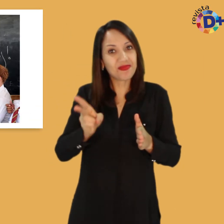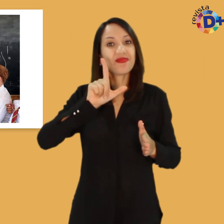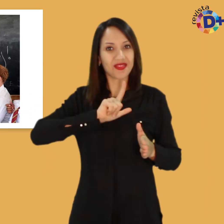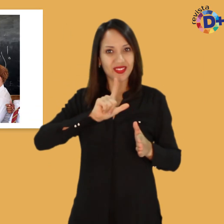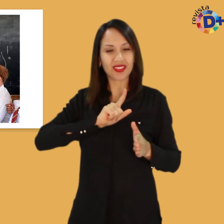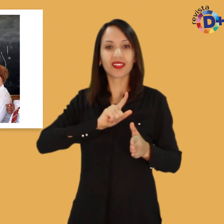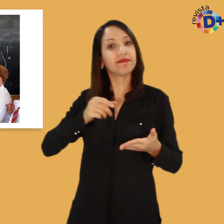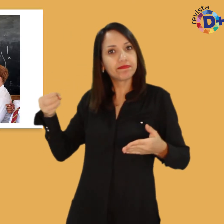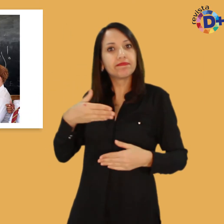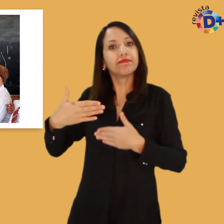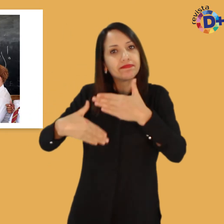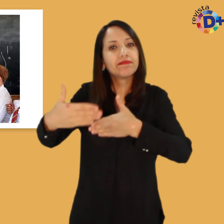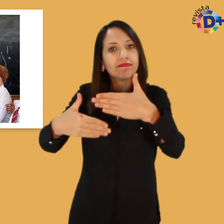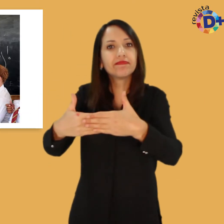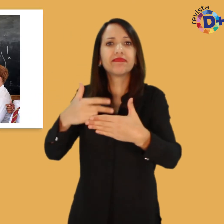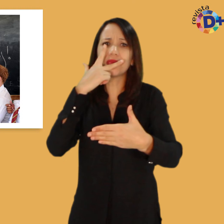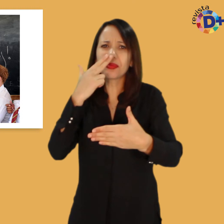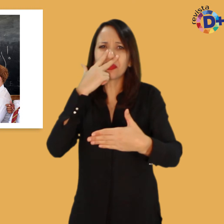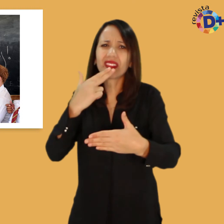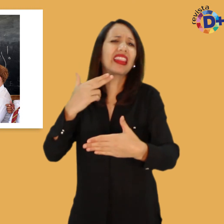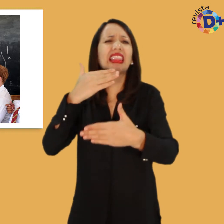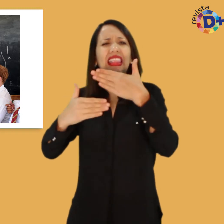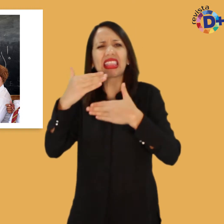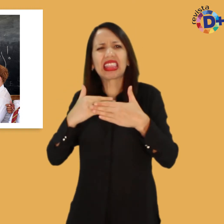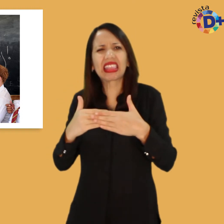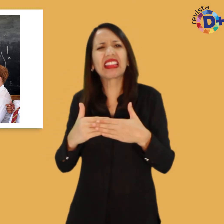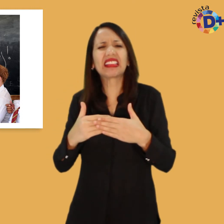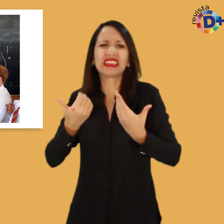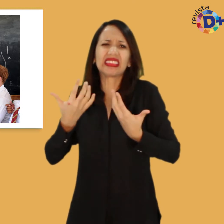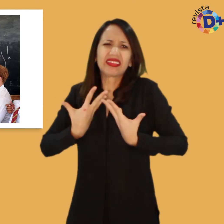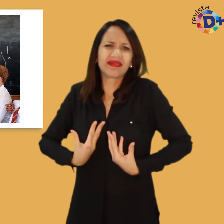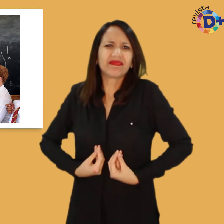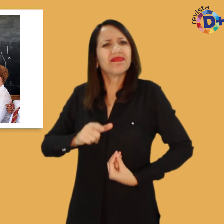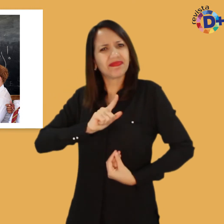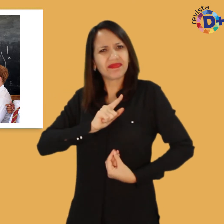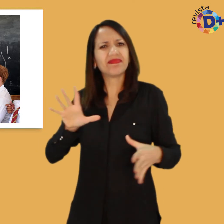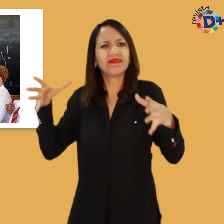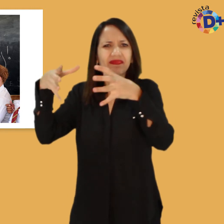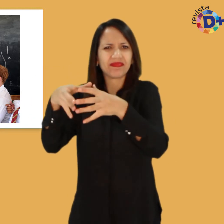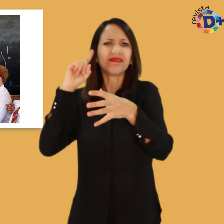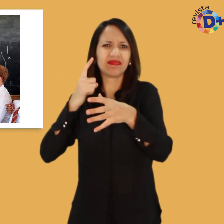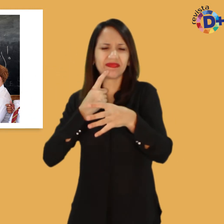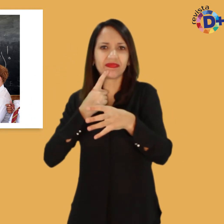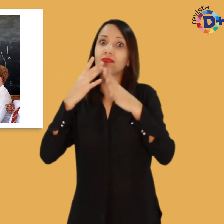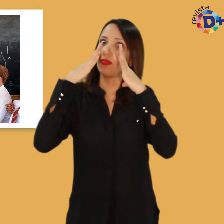continua recrudescendo os descontentamentos das comunidades surdas. há uma tensão permanente